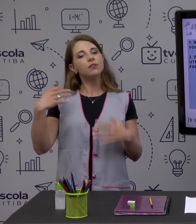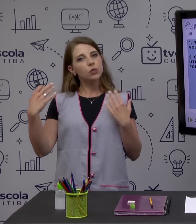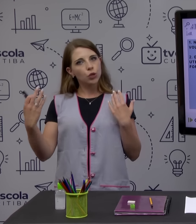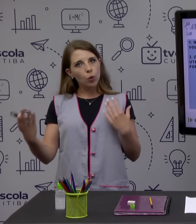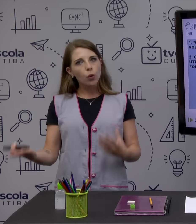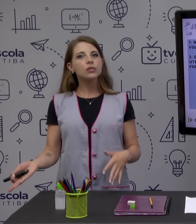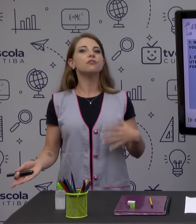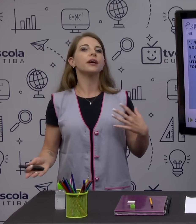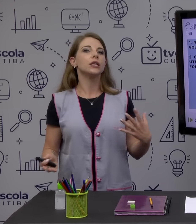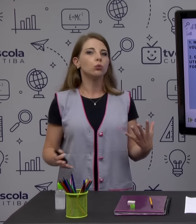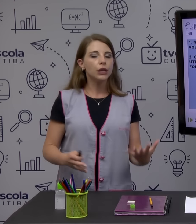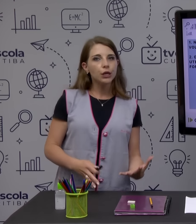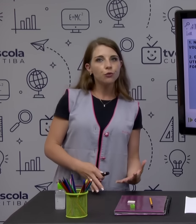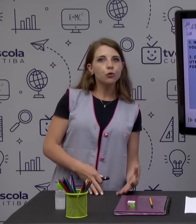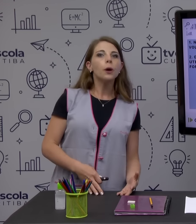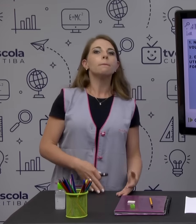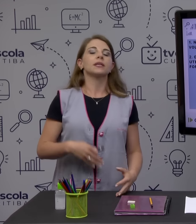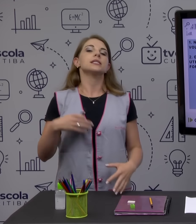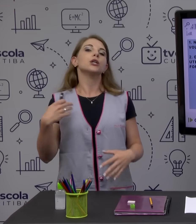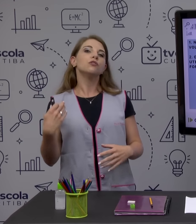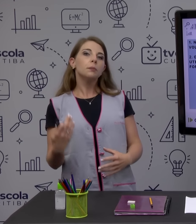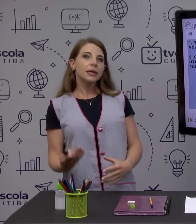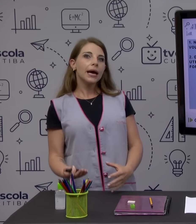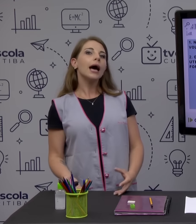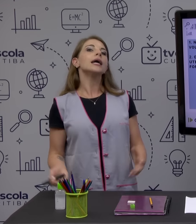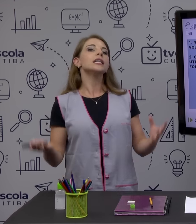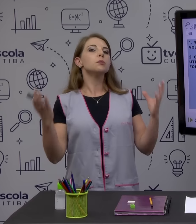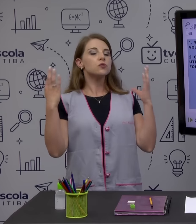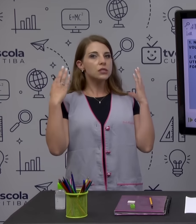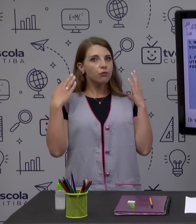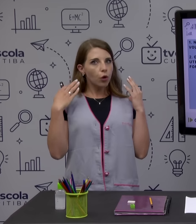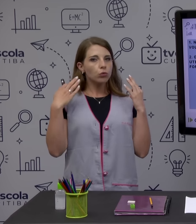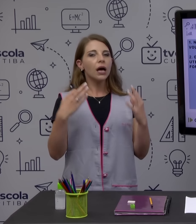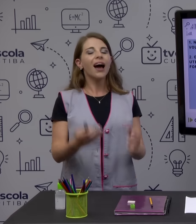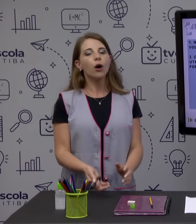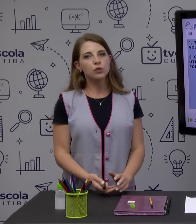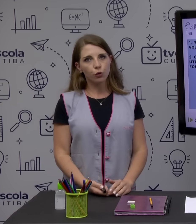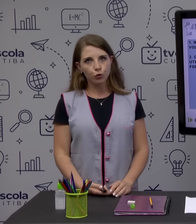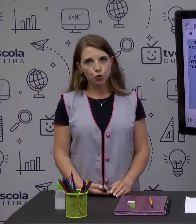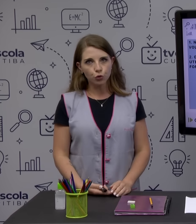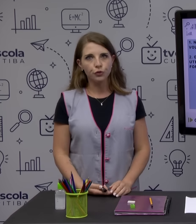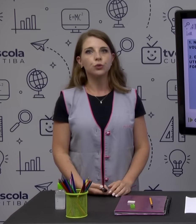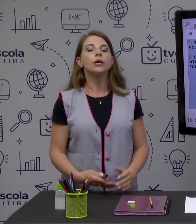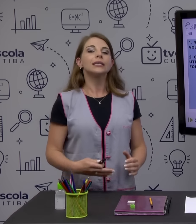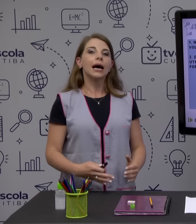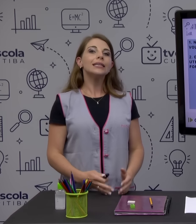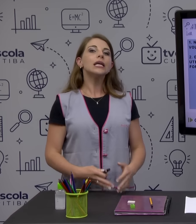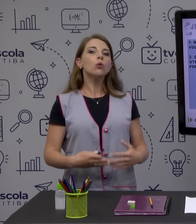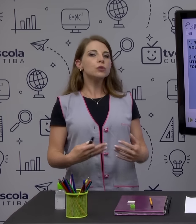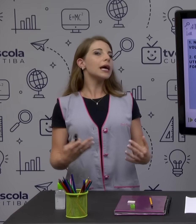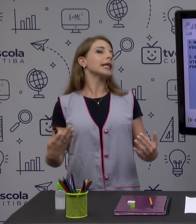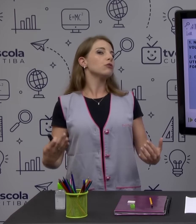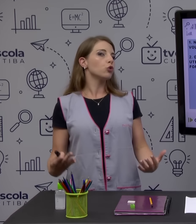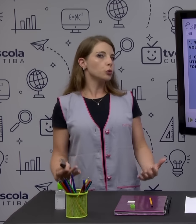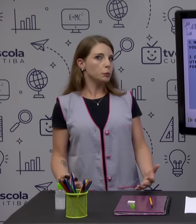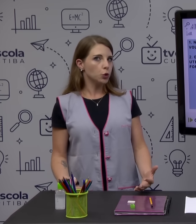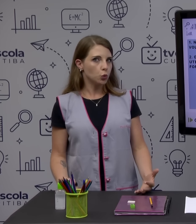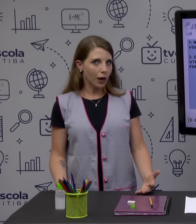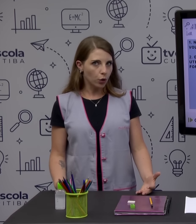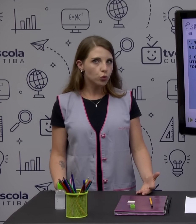fazer outra coisa, vai ler um livro, tá certo? Vai brincar e depois você volta a usar o fone de ouvido, tá? Não usar ele em volume muito alto,